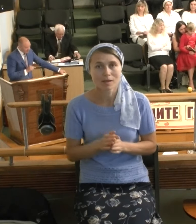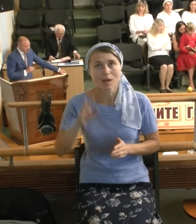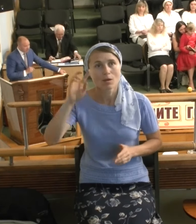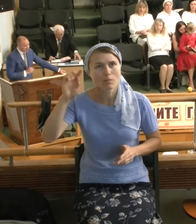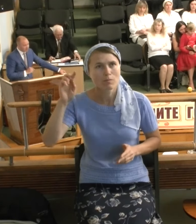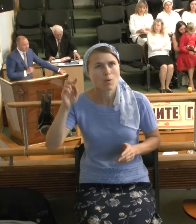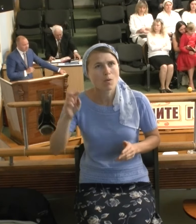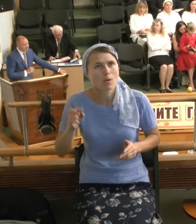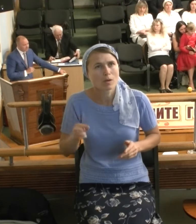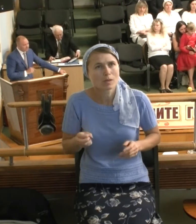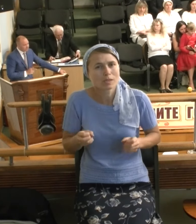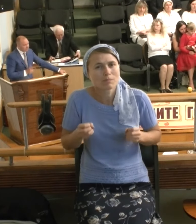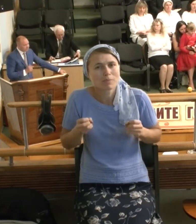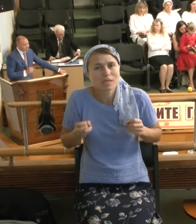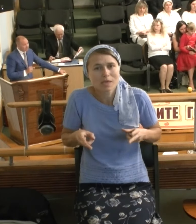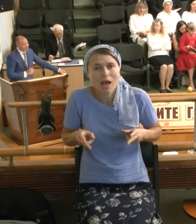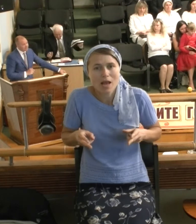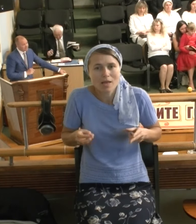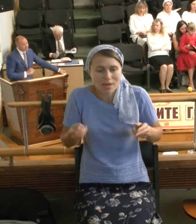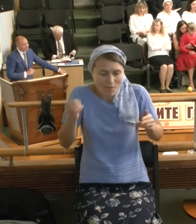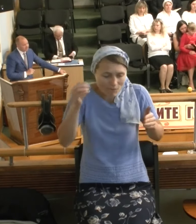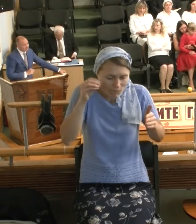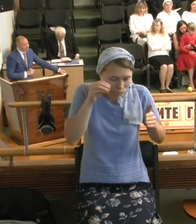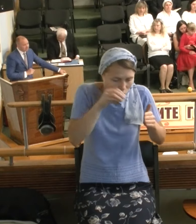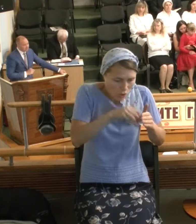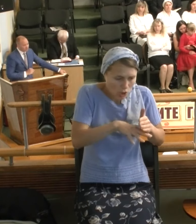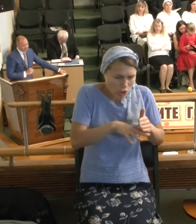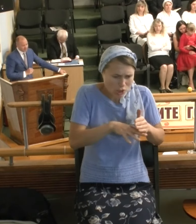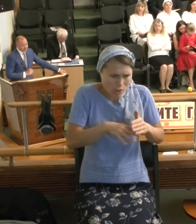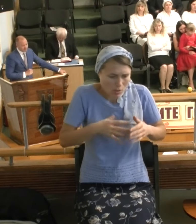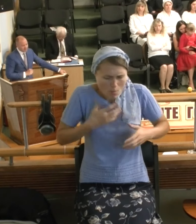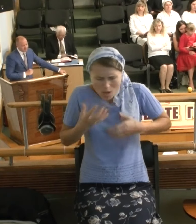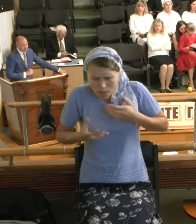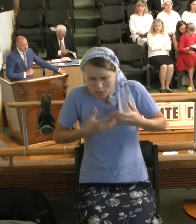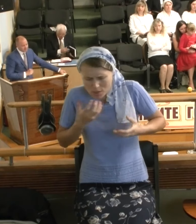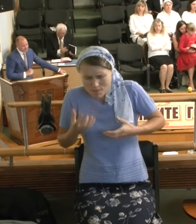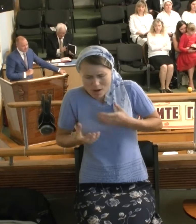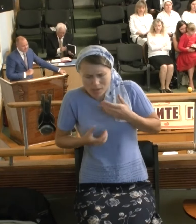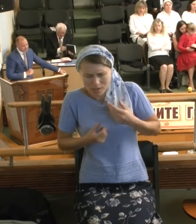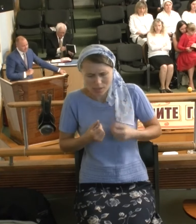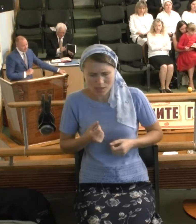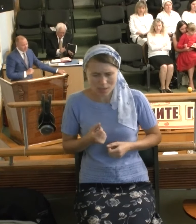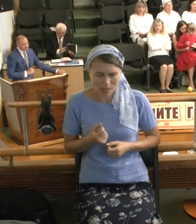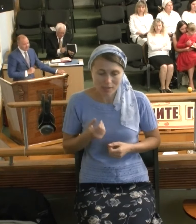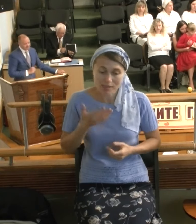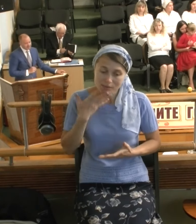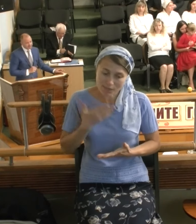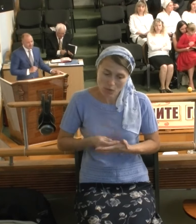Бог специально вложил переживания и эмоции своих детей.